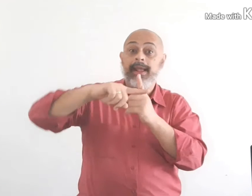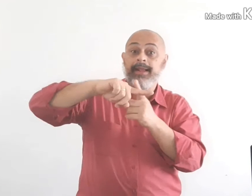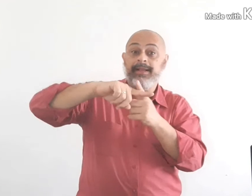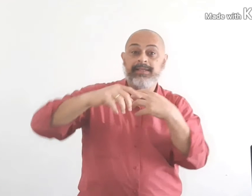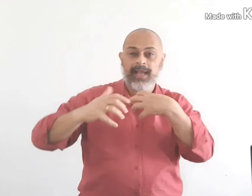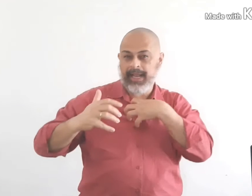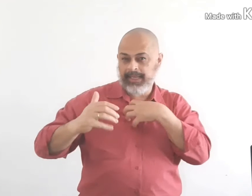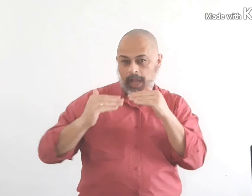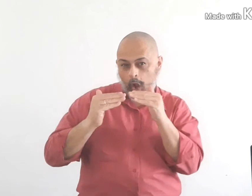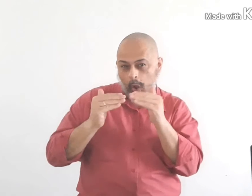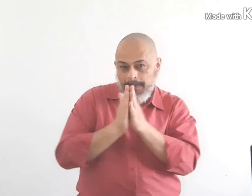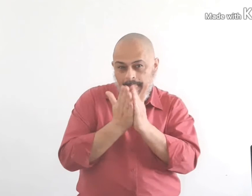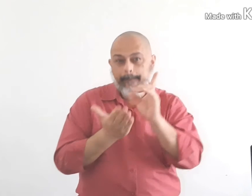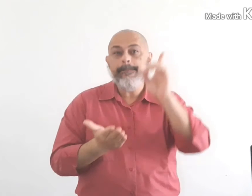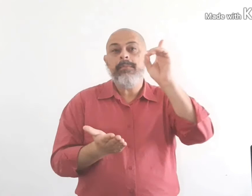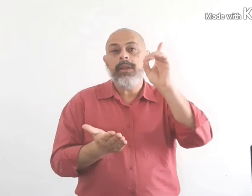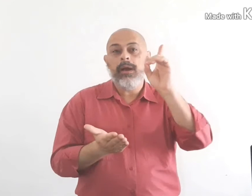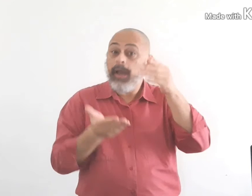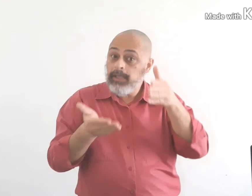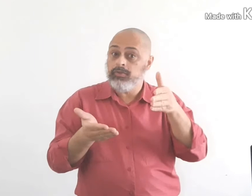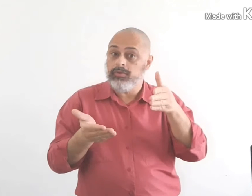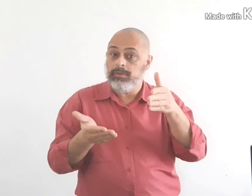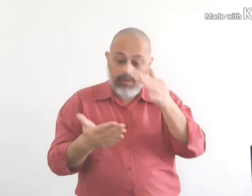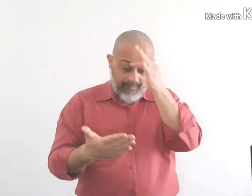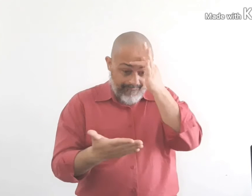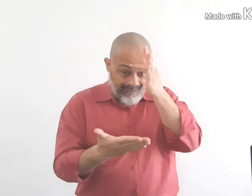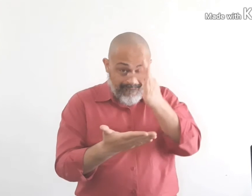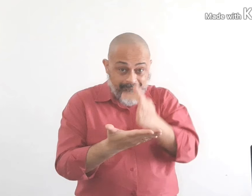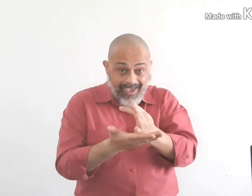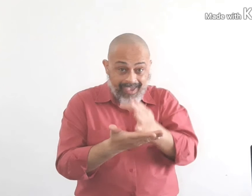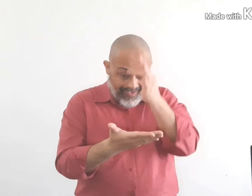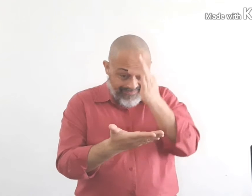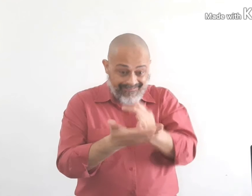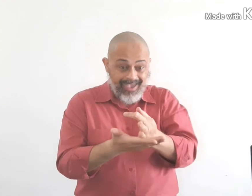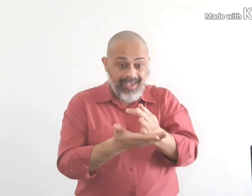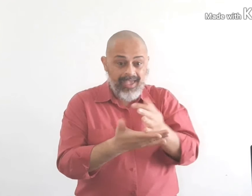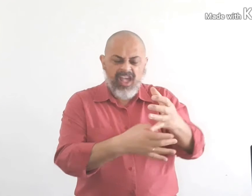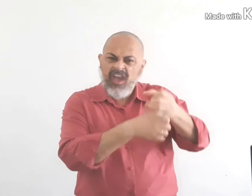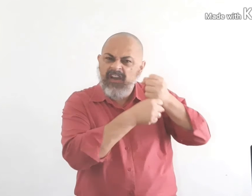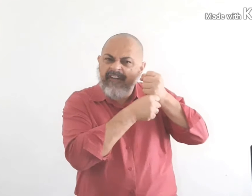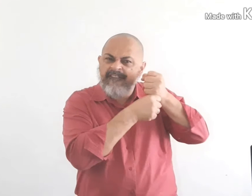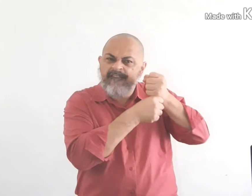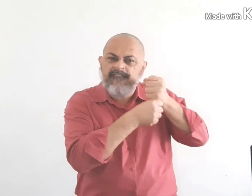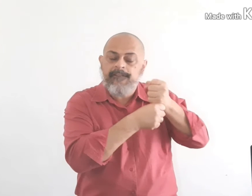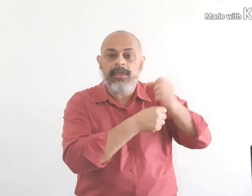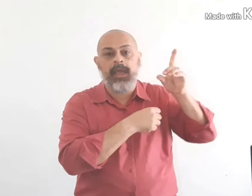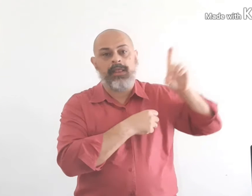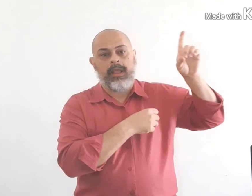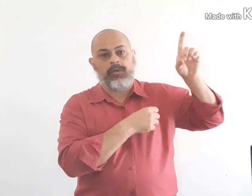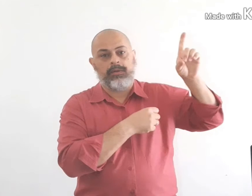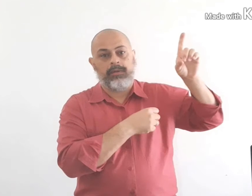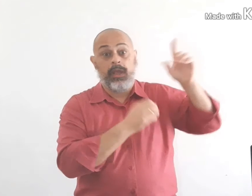sua fé ao Senhor, em sua confiança no Senhor. Ela ouve o